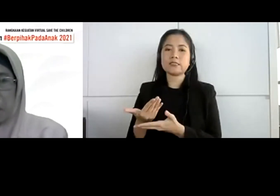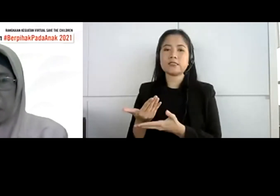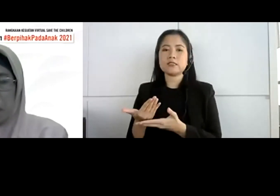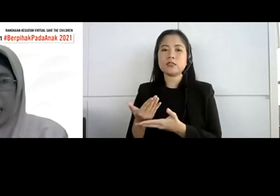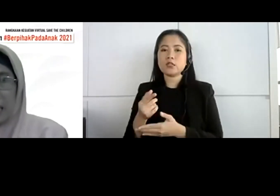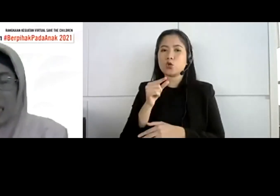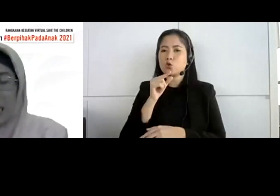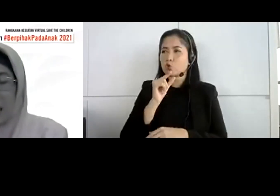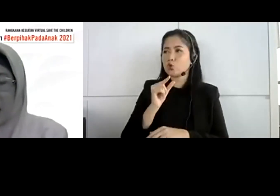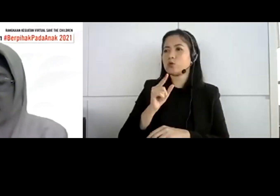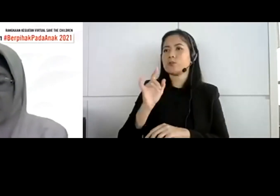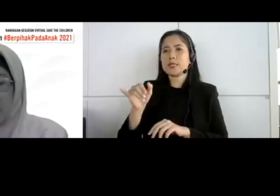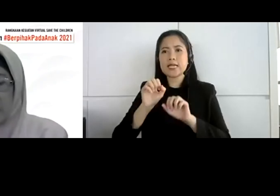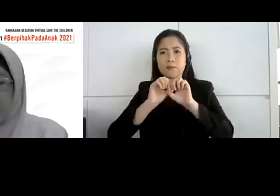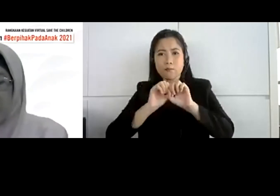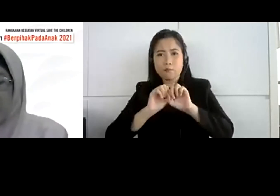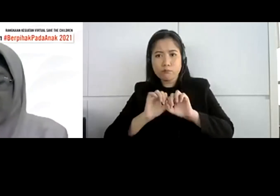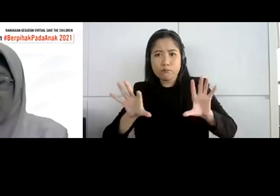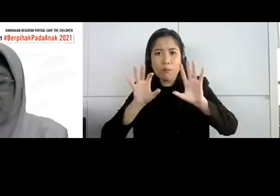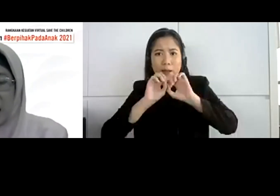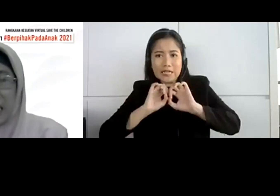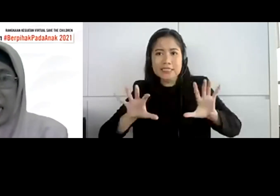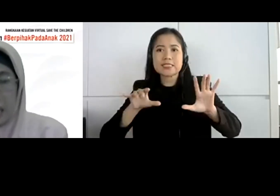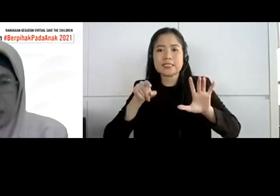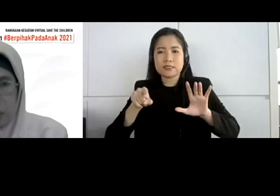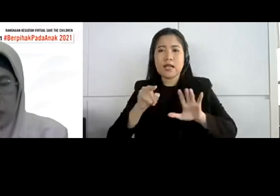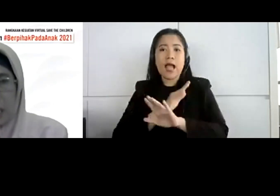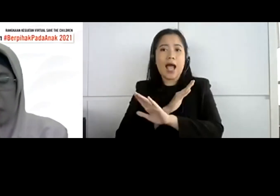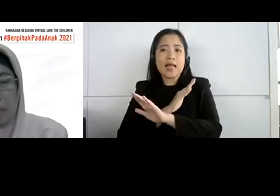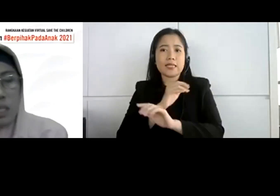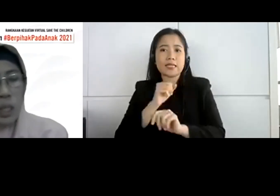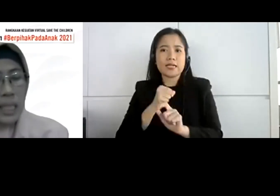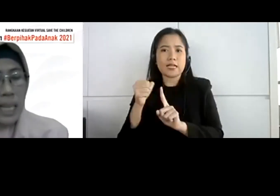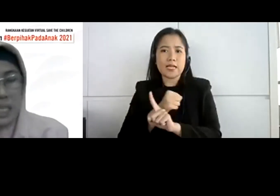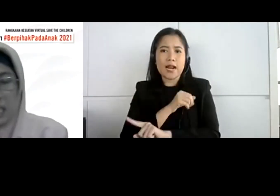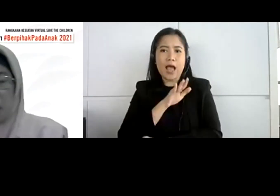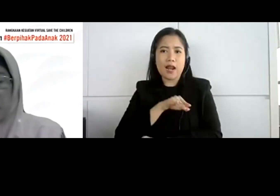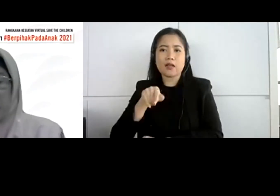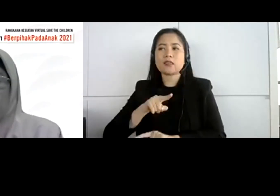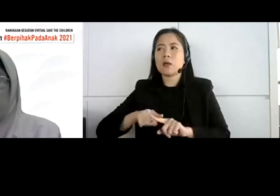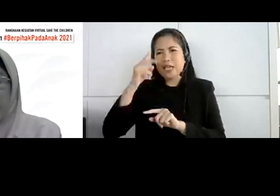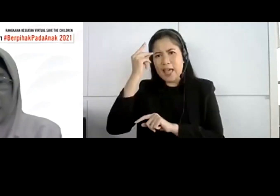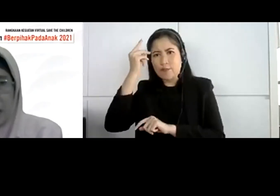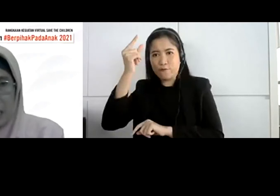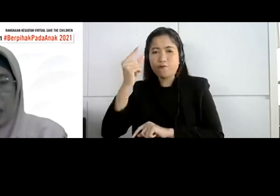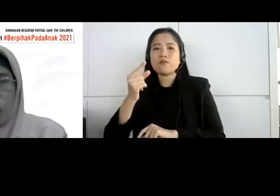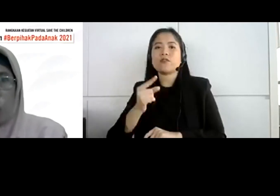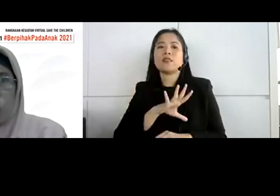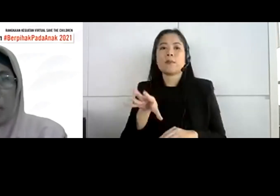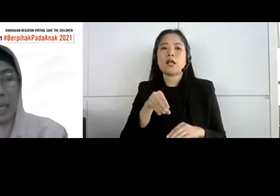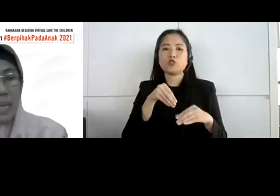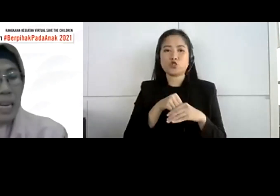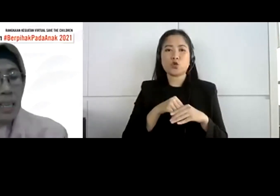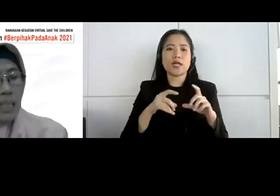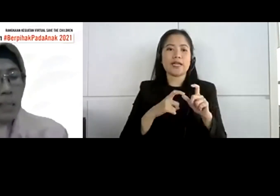kampanye anti kekerasan terhadap anak secara kreatif, termasuk di SD Impres Oilmasi,